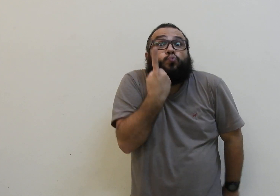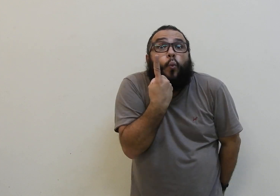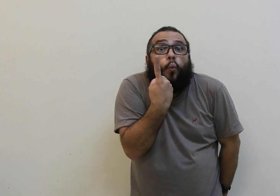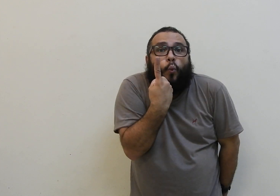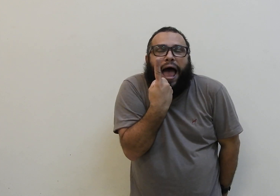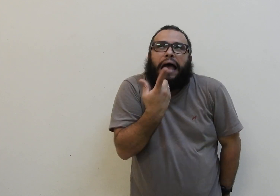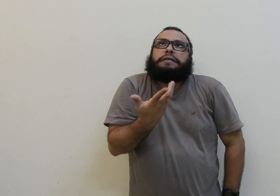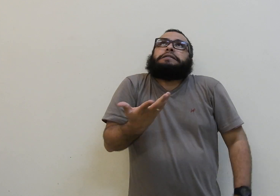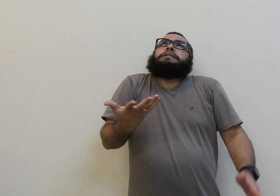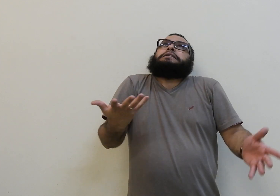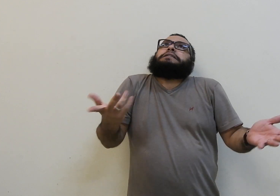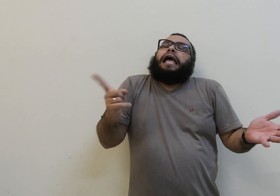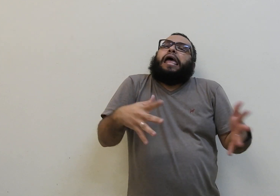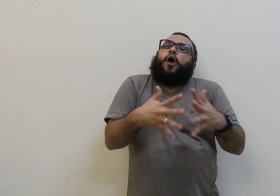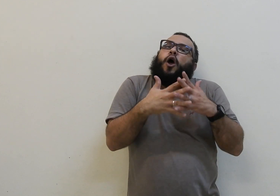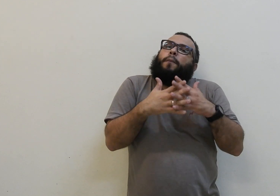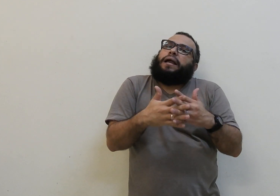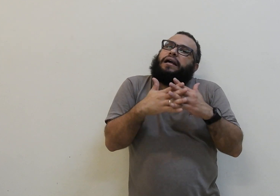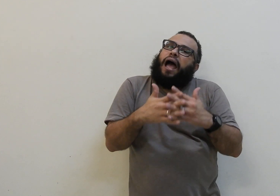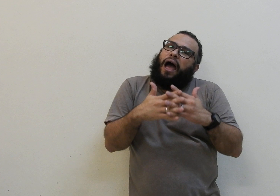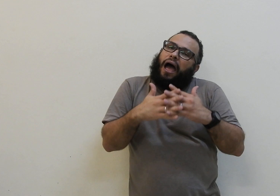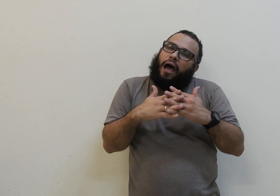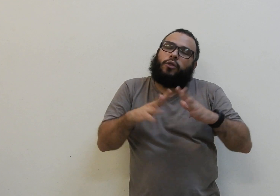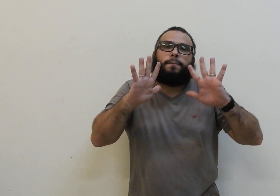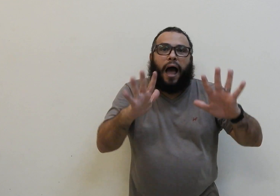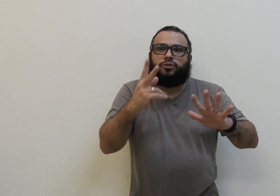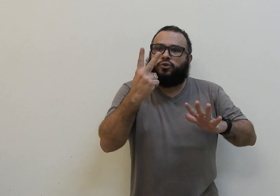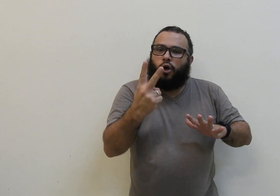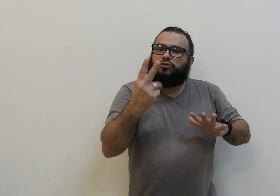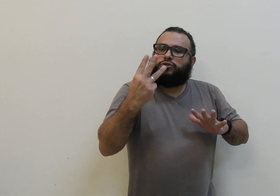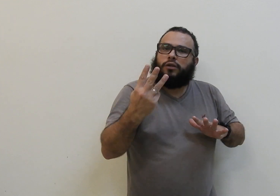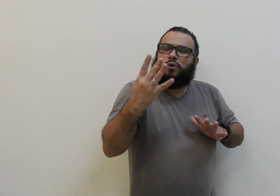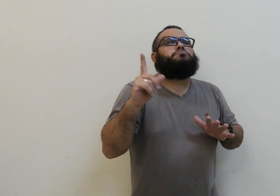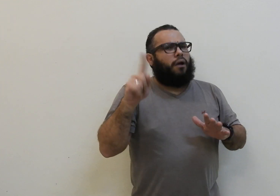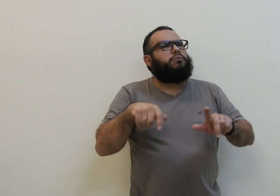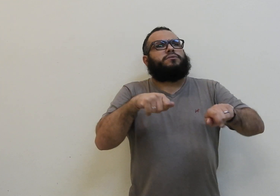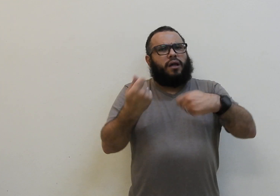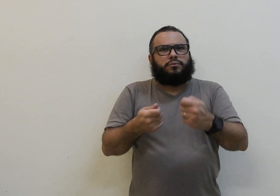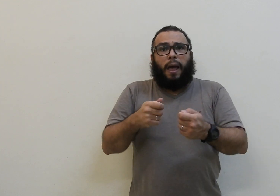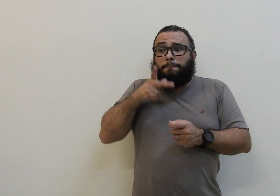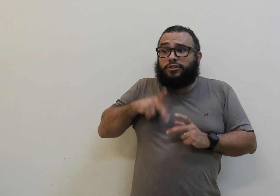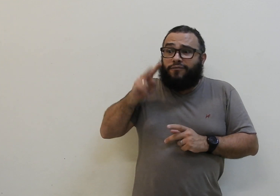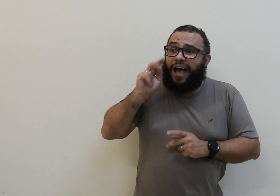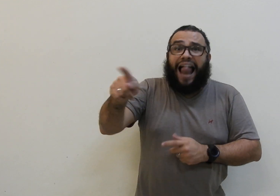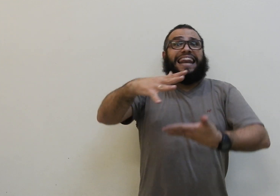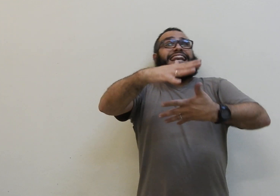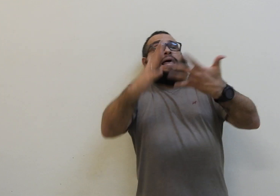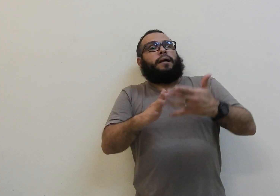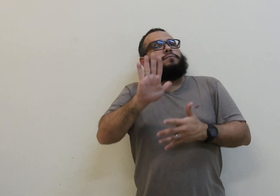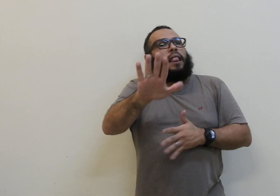né? Se fosse um surdo apenas, talvez a gente poderia dizer que seria mais complicado. Mas a partir do momento que